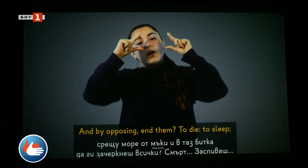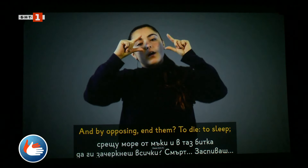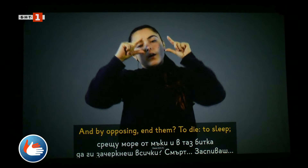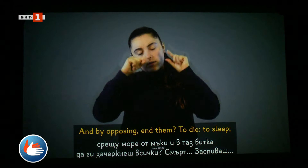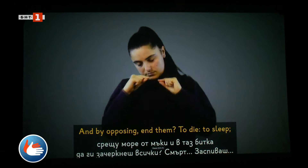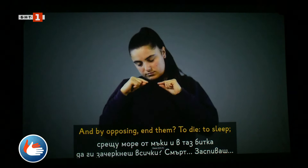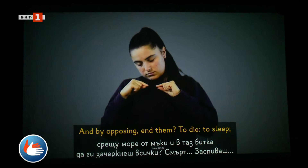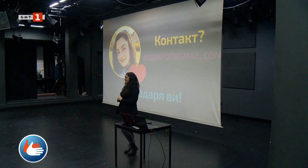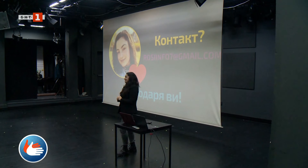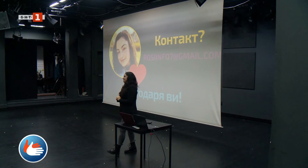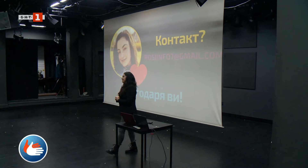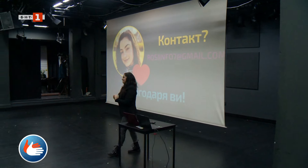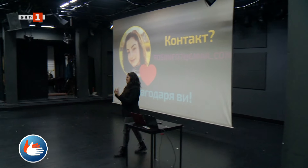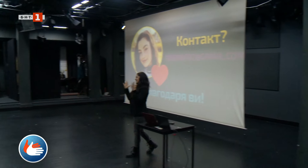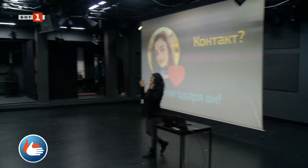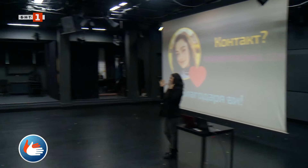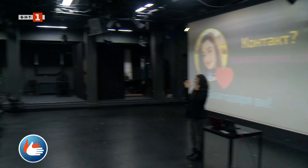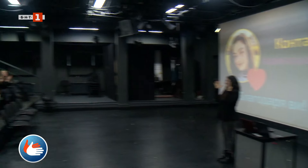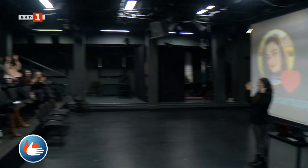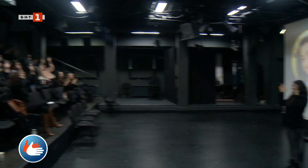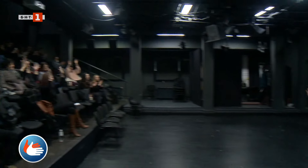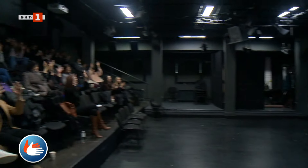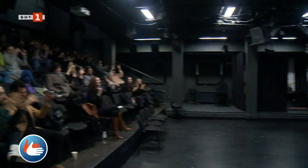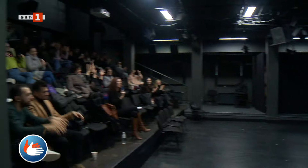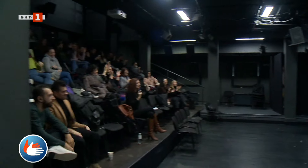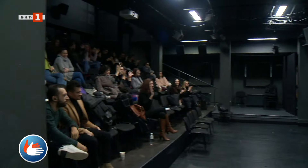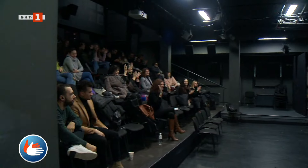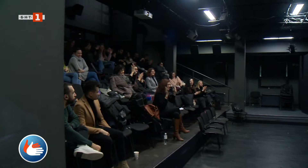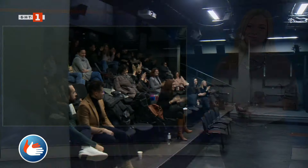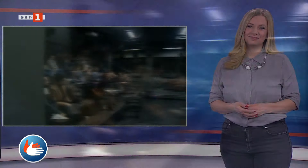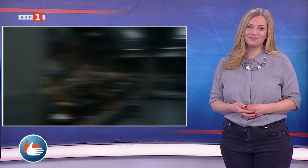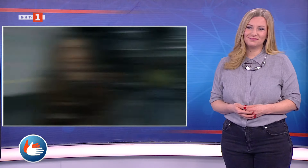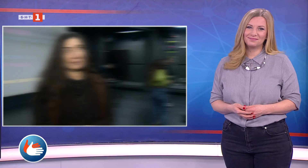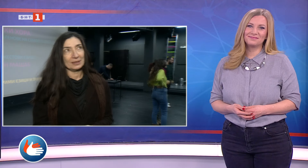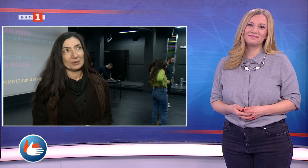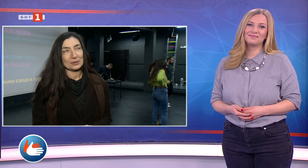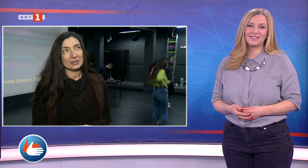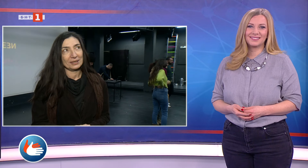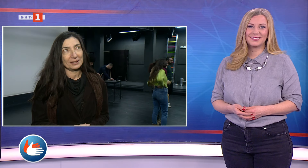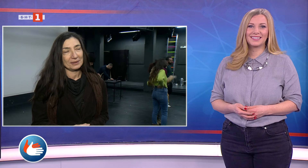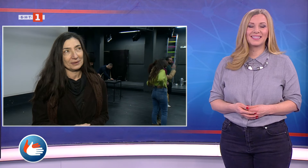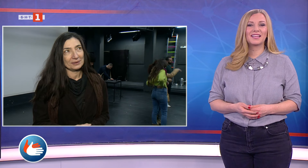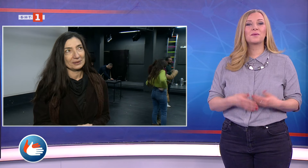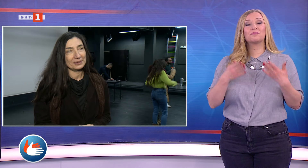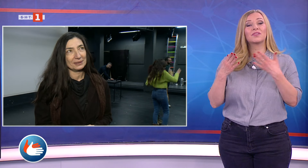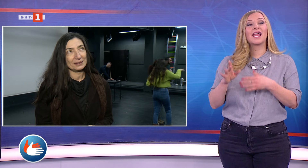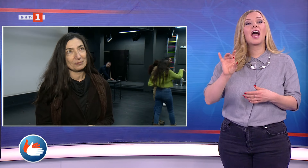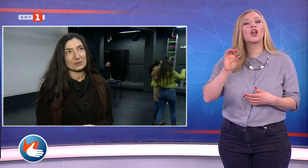Заспиваш. Роси я познавам